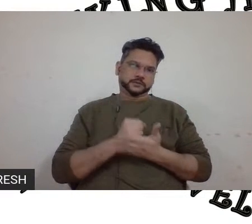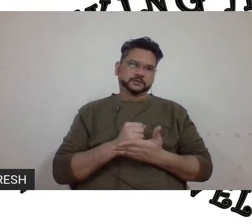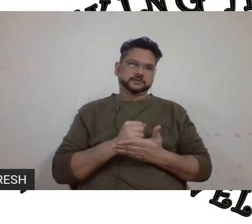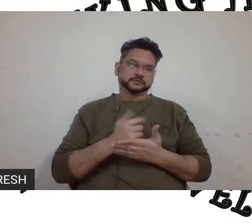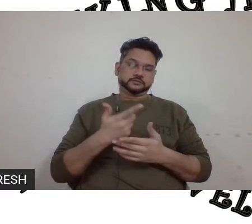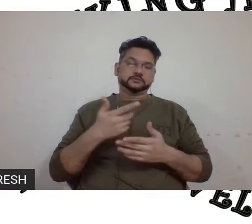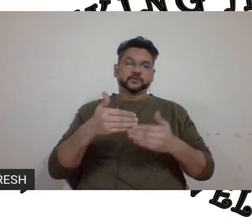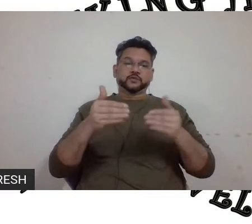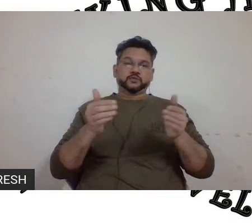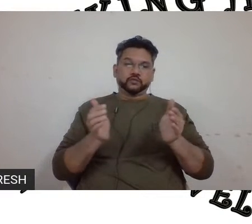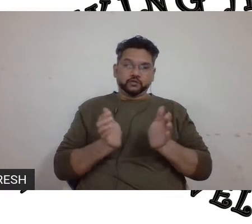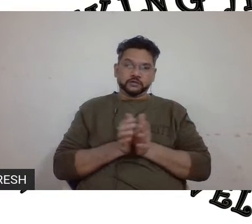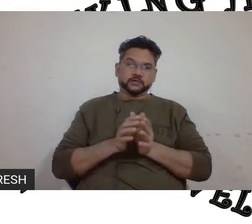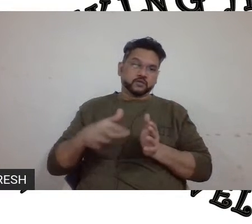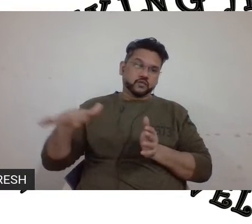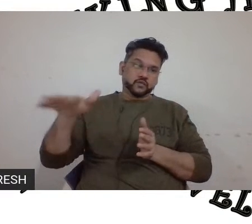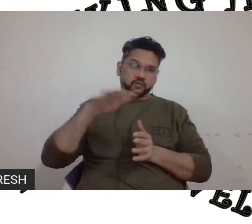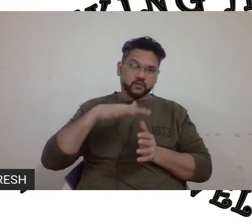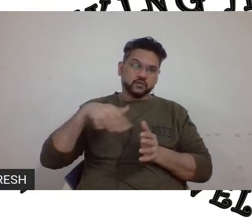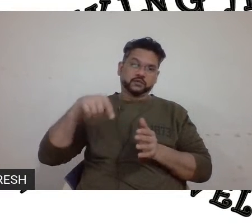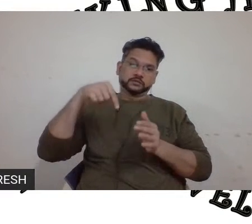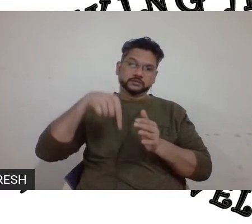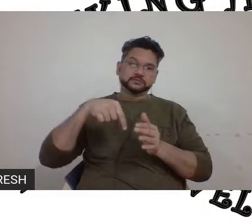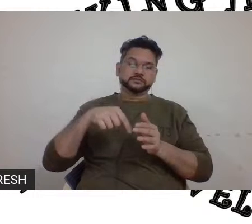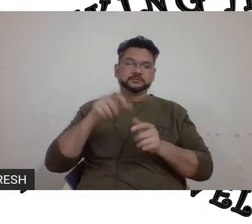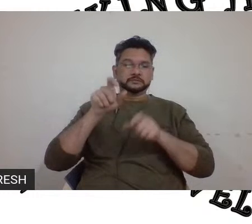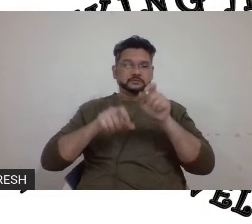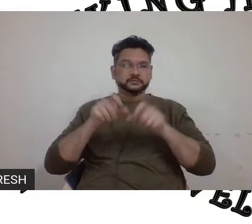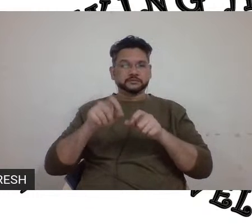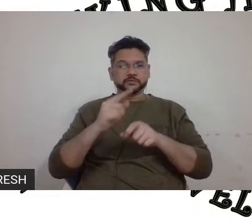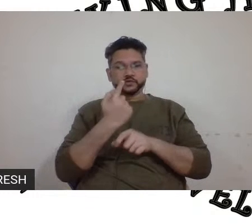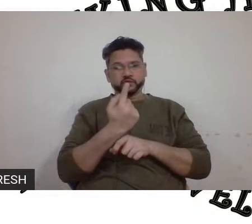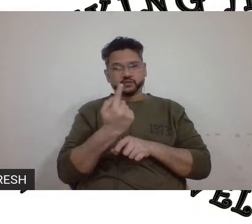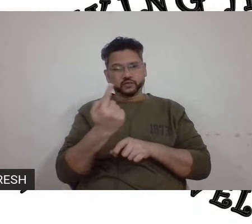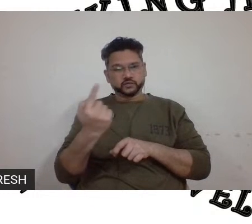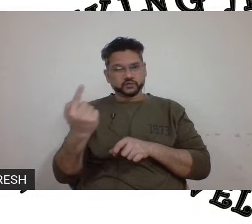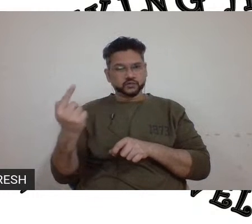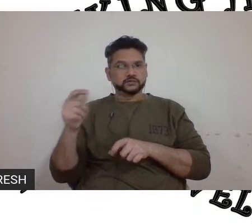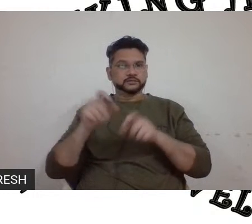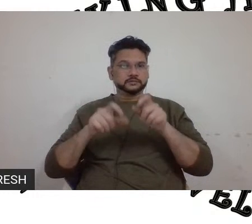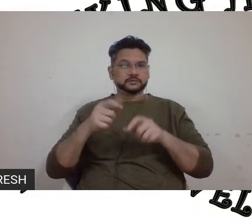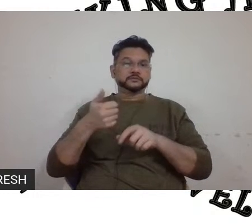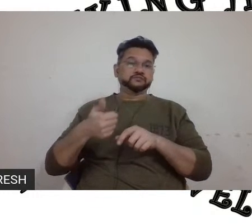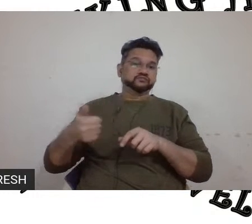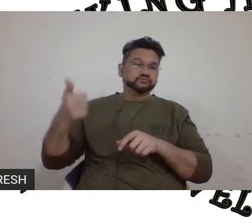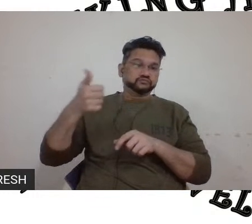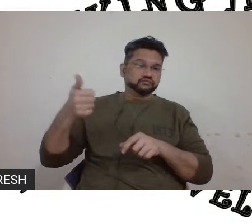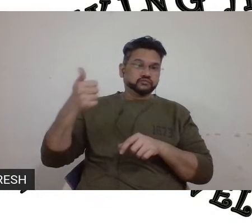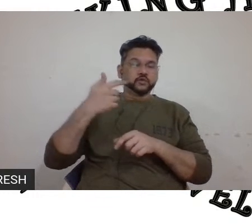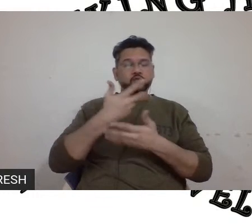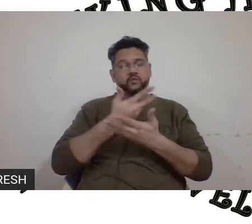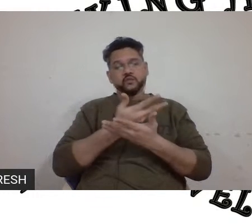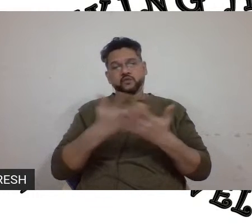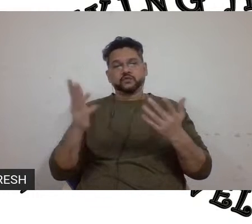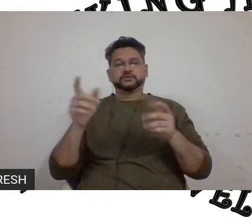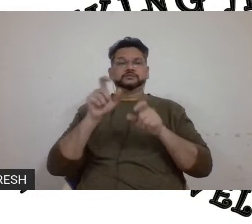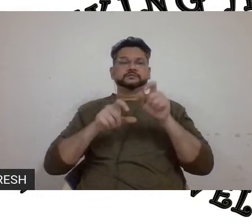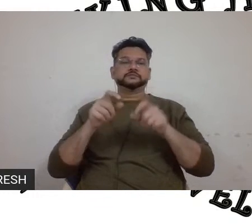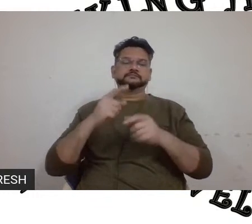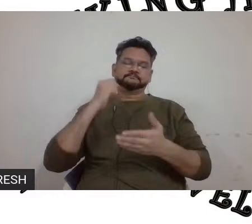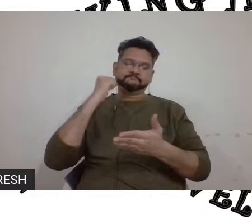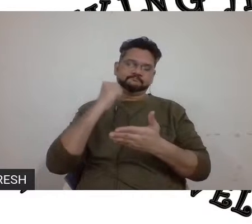वर्ग, प्रत्येक व्यक्ति, प्रत्येक प्राधिकारी या अधिकारी या अथॉरिटी को कार्य करने की आवश्यकता